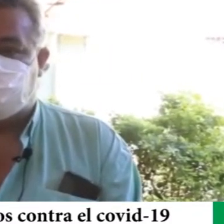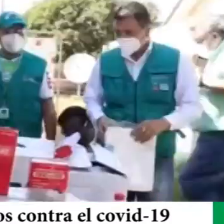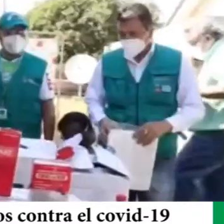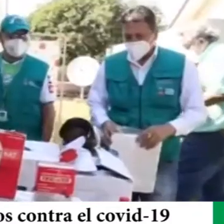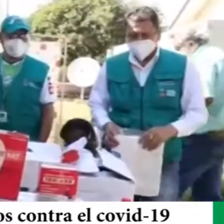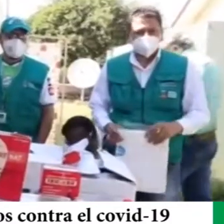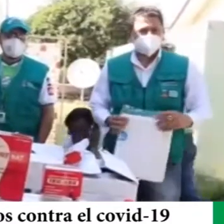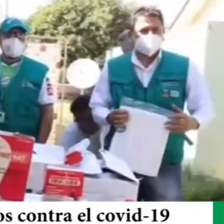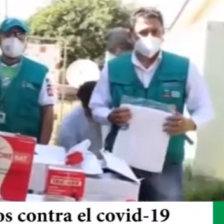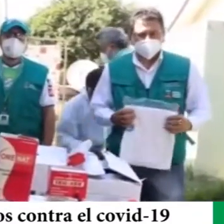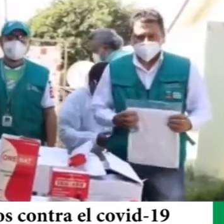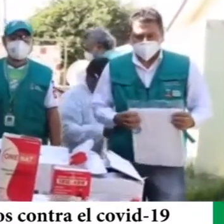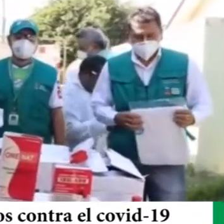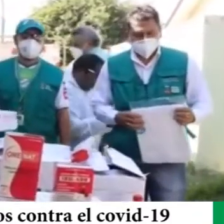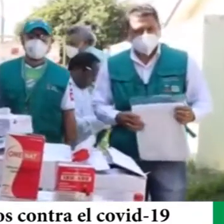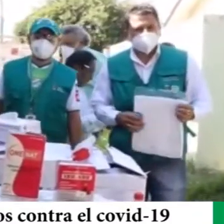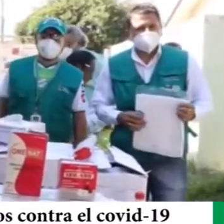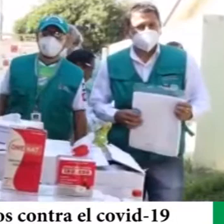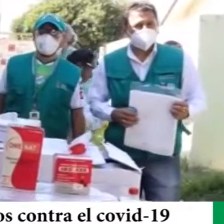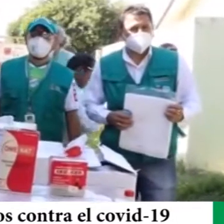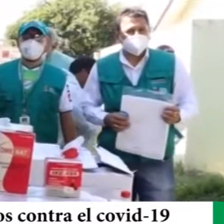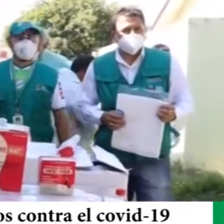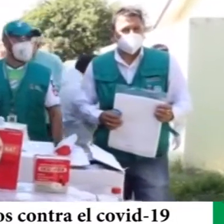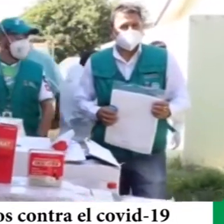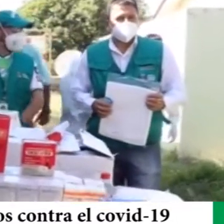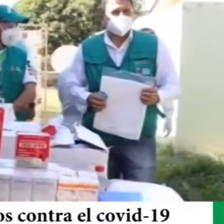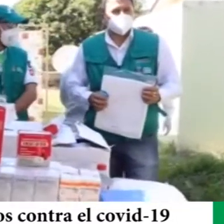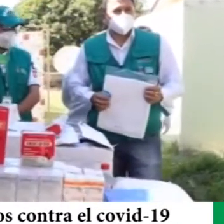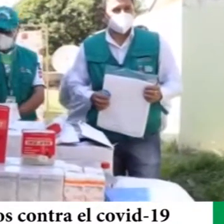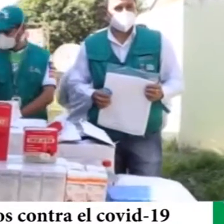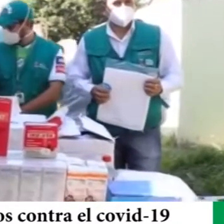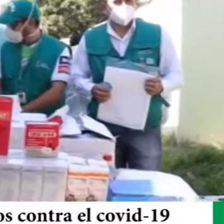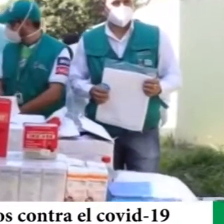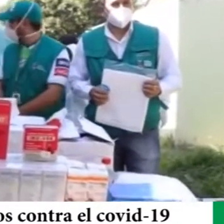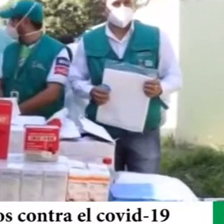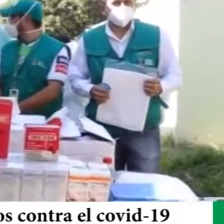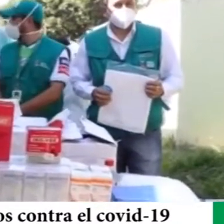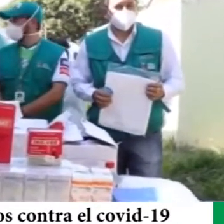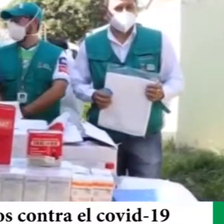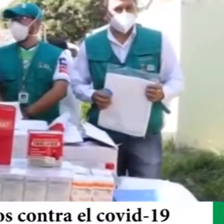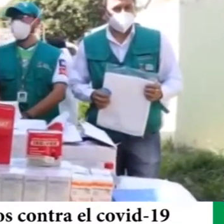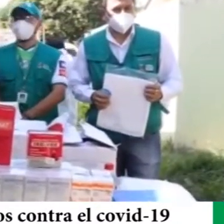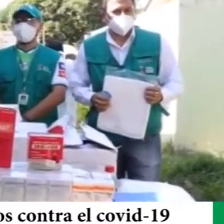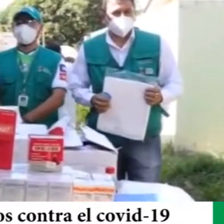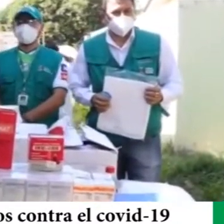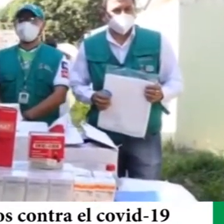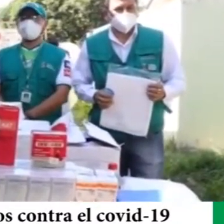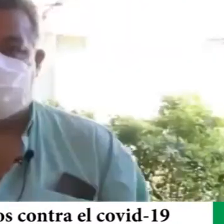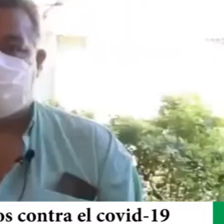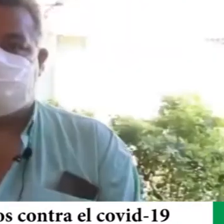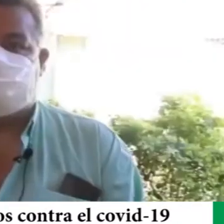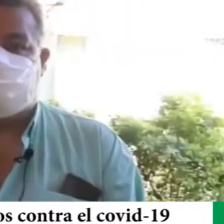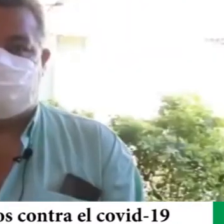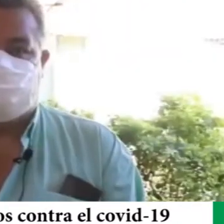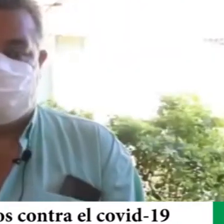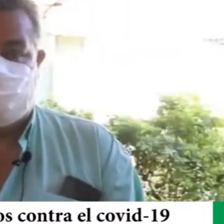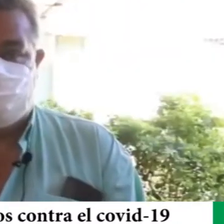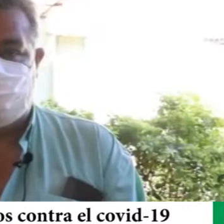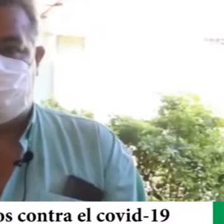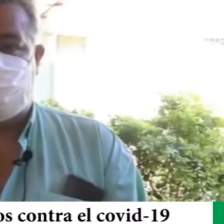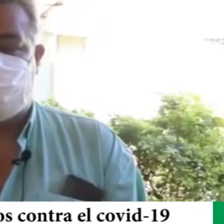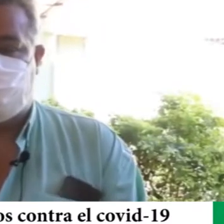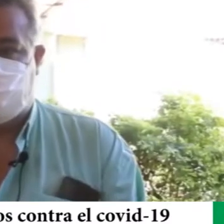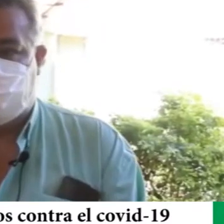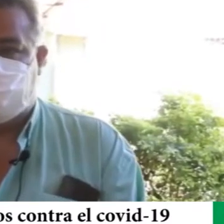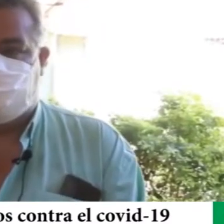están con problemas de COVID tengan el apoyo logístico del CEDES. Nosotros vamos a estar el día de hoy en San Matías, posteriormente mañana